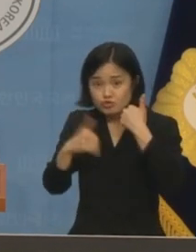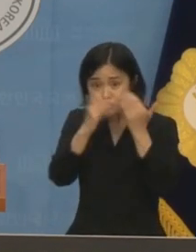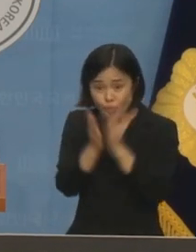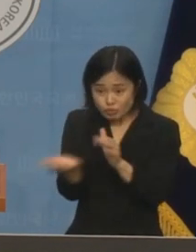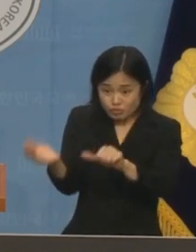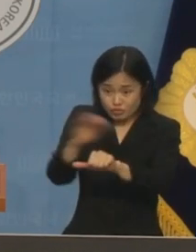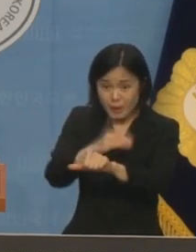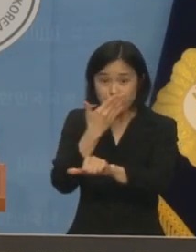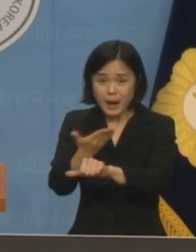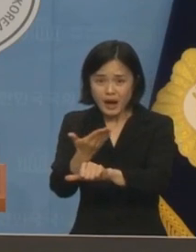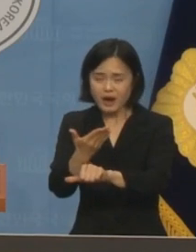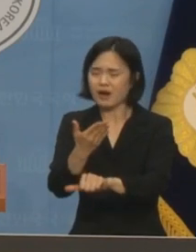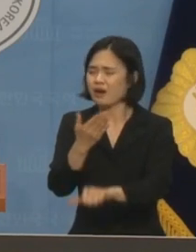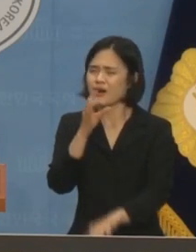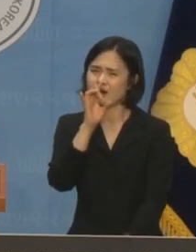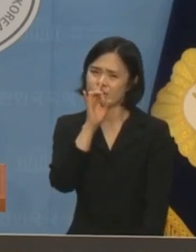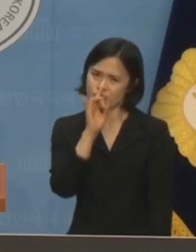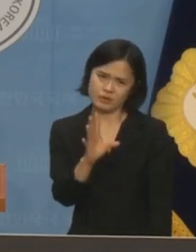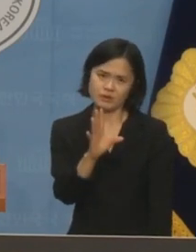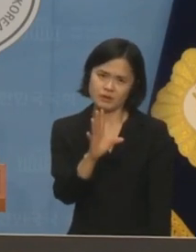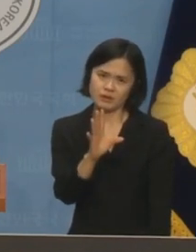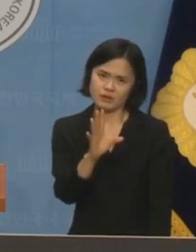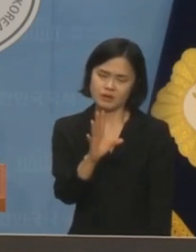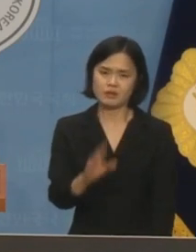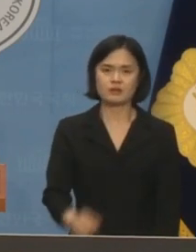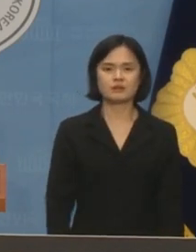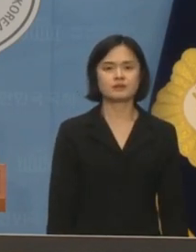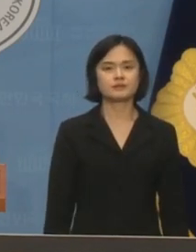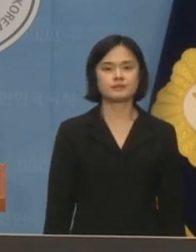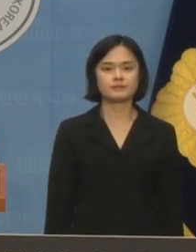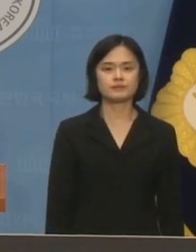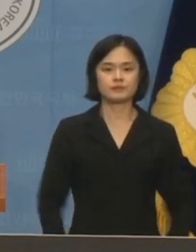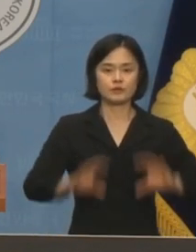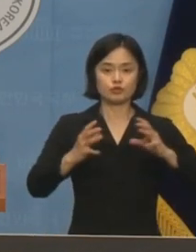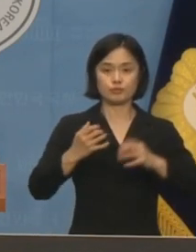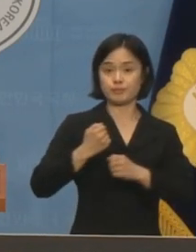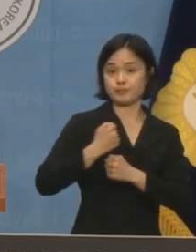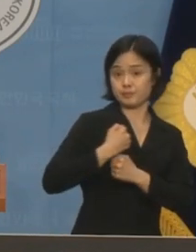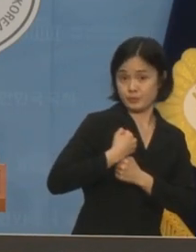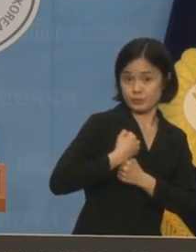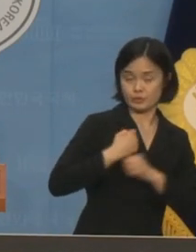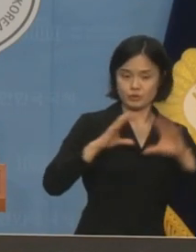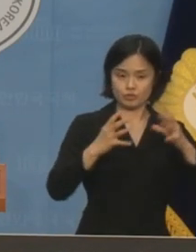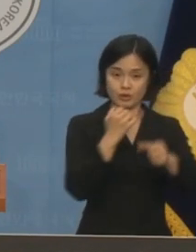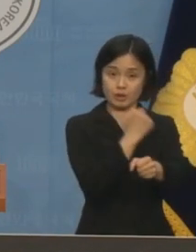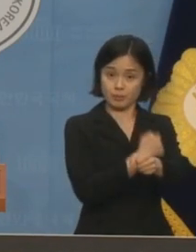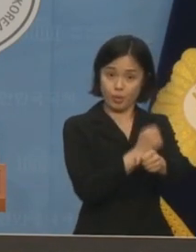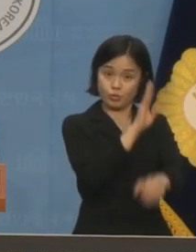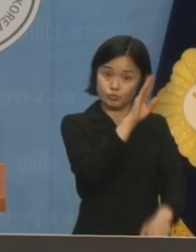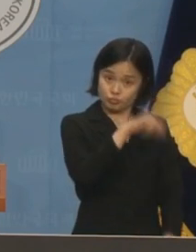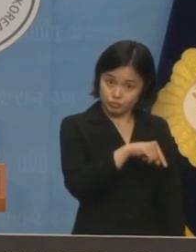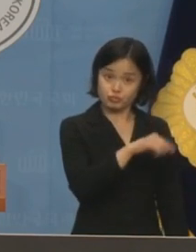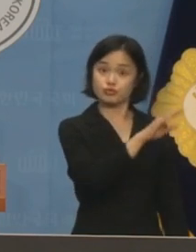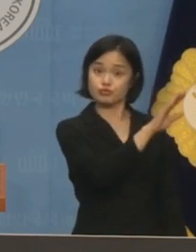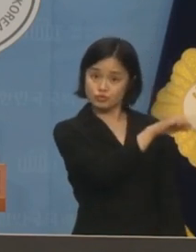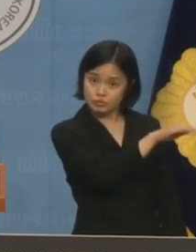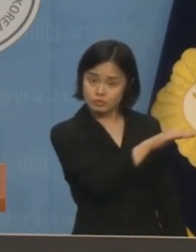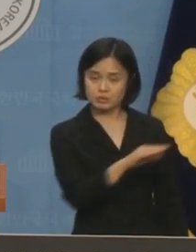아무나 들어가게 해서도 안 된다고 생각합니다. 국방부와 국가보훈부의 고